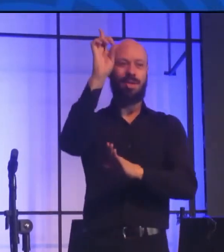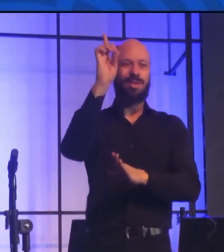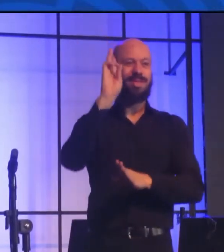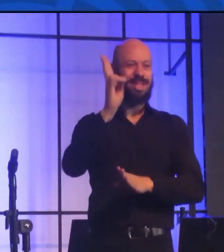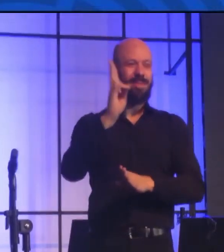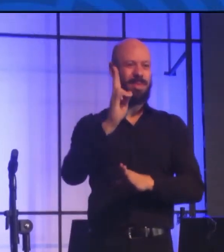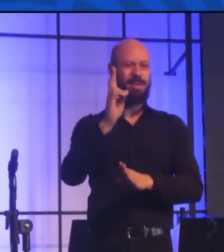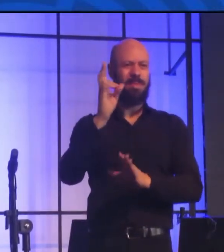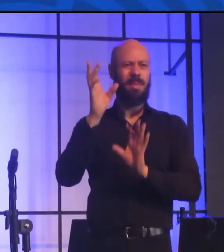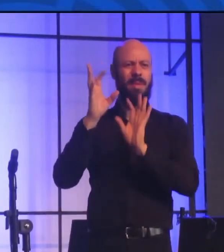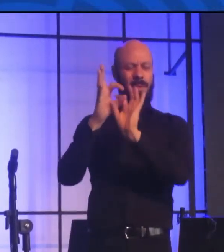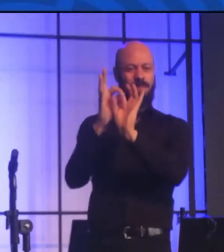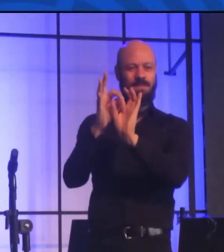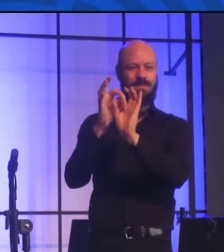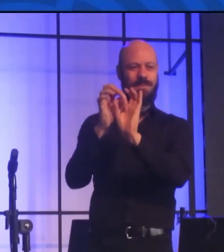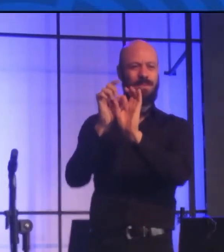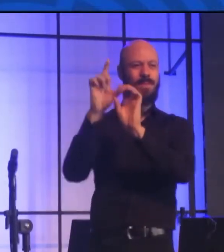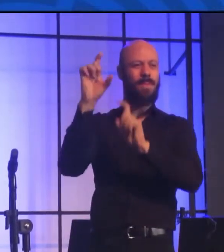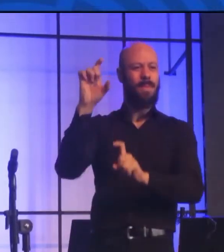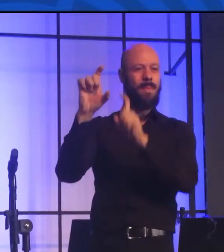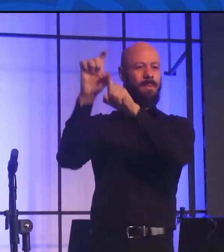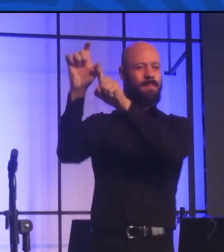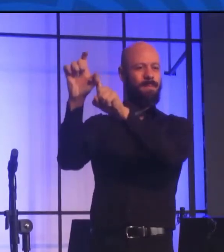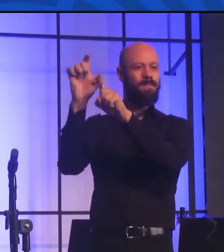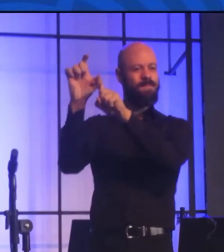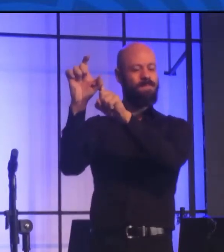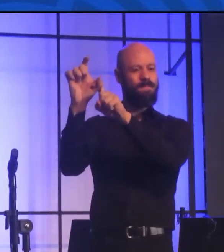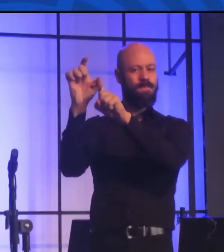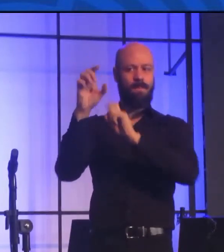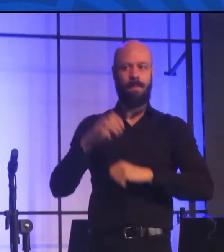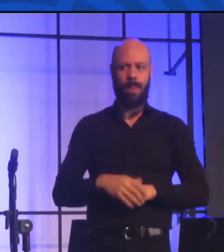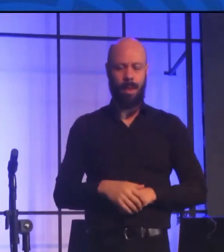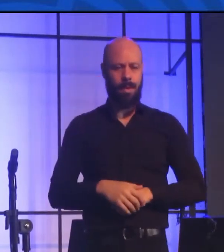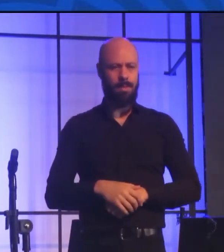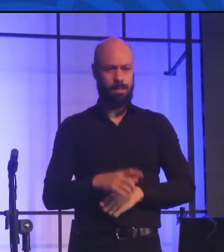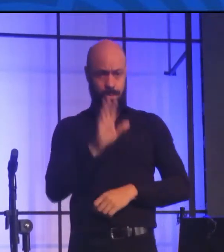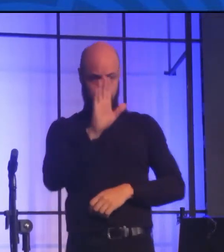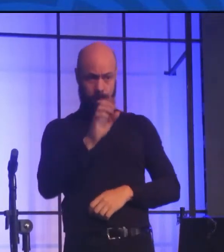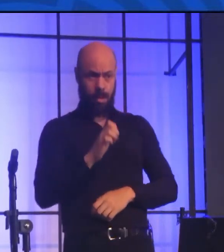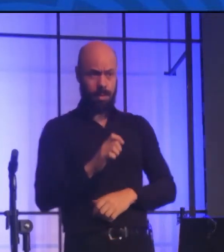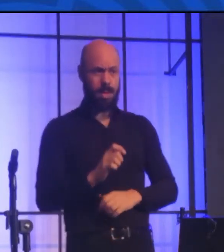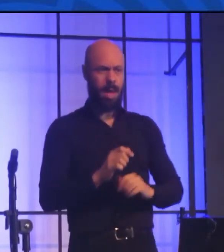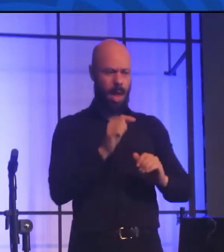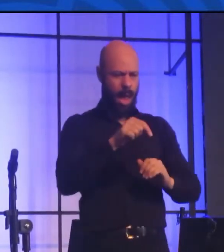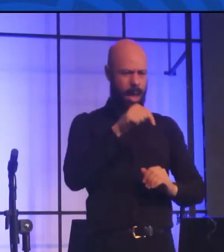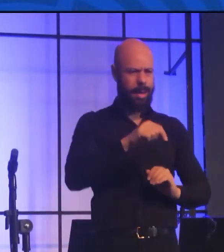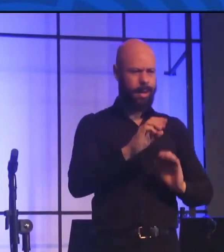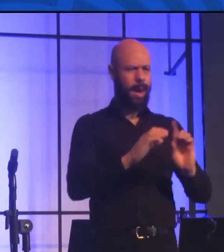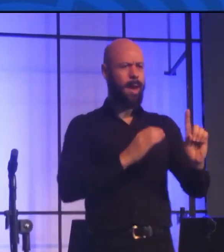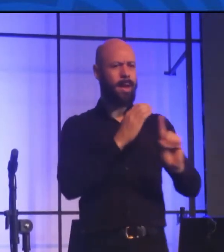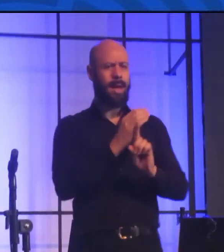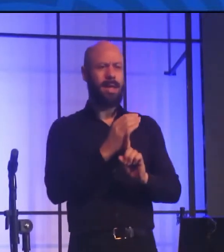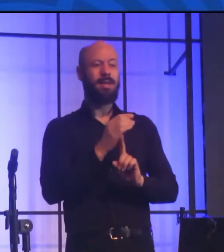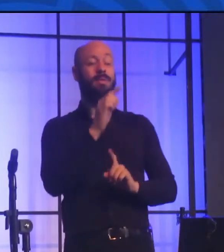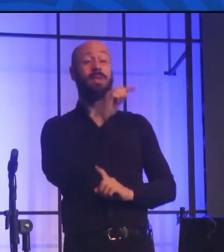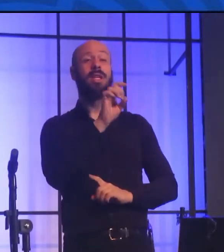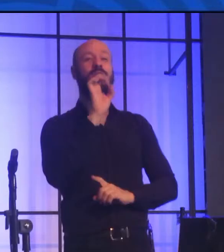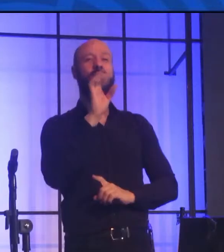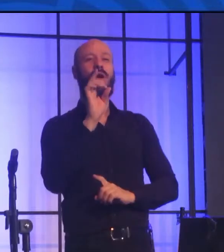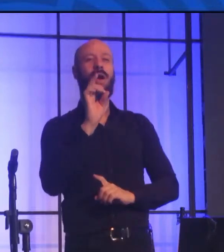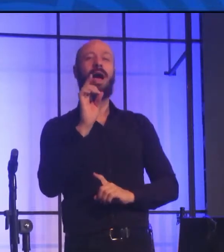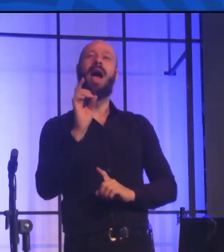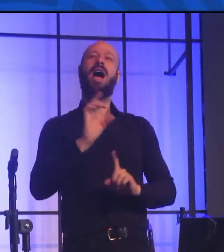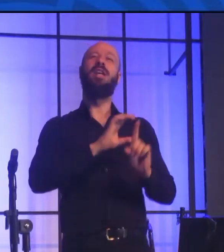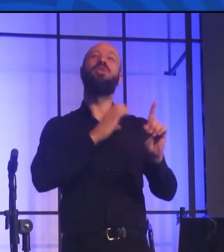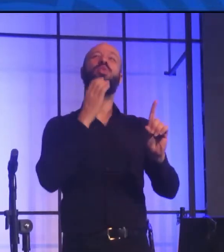se a igreja, se o culto, é o único lugar onde você se encontra com Deus, o lugar onde você se encontra